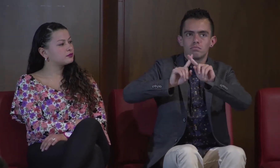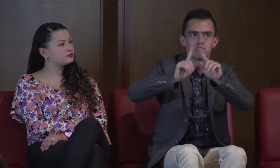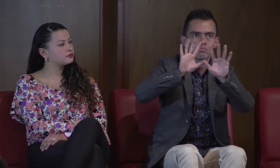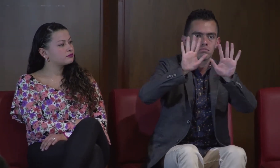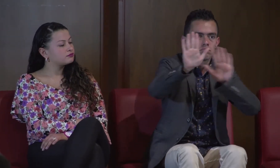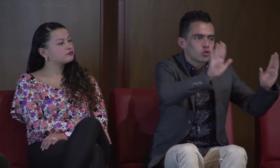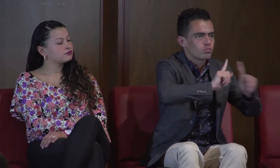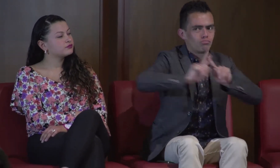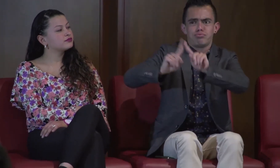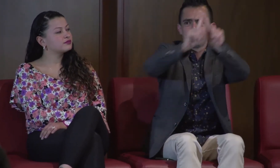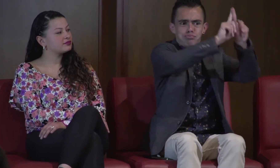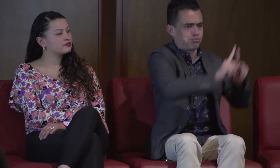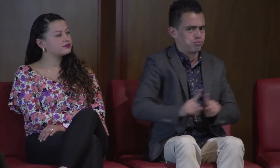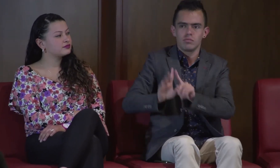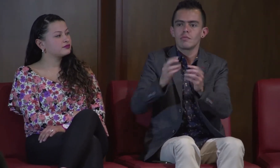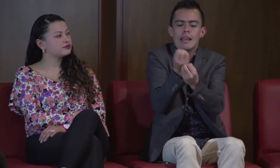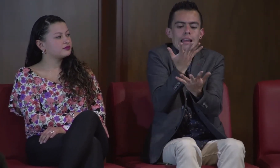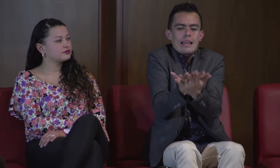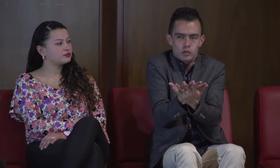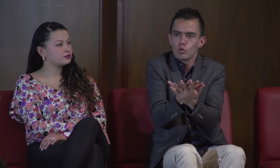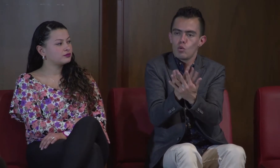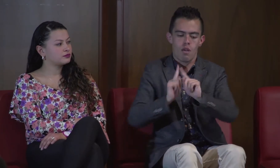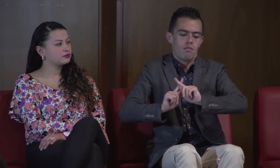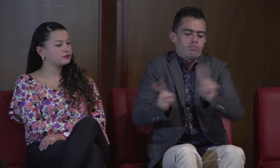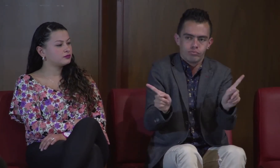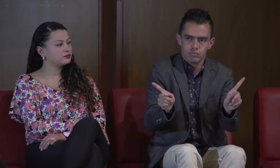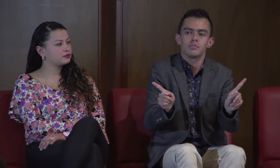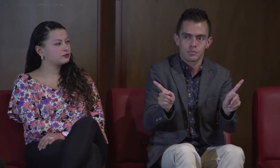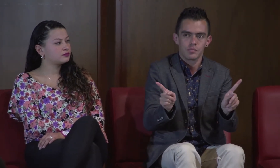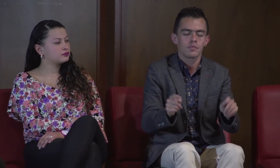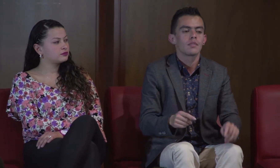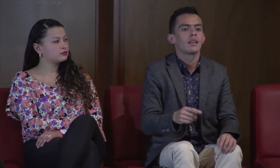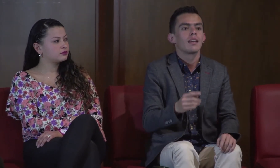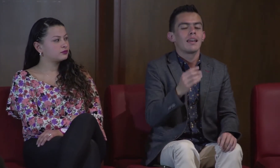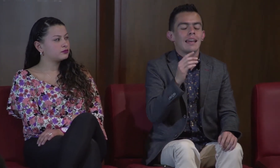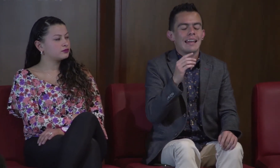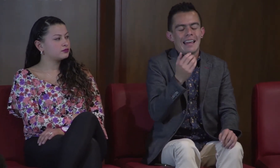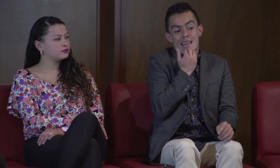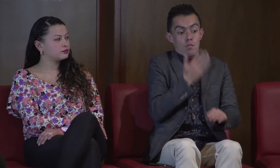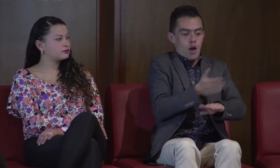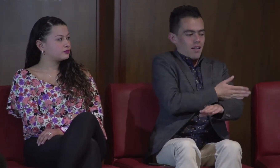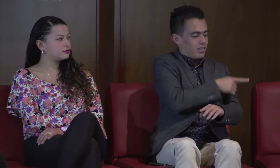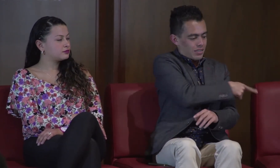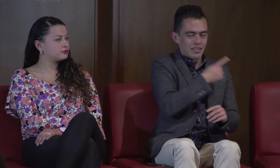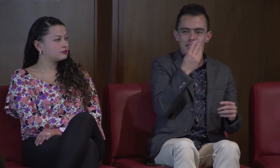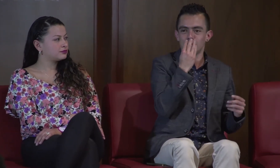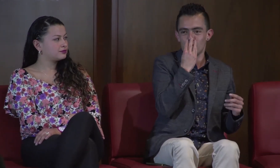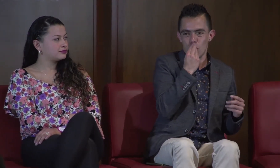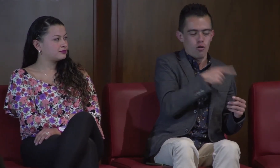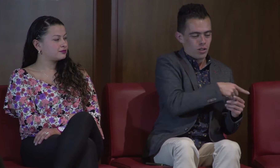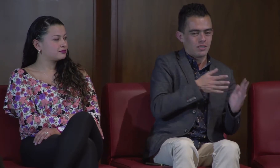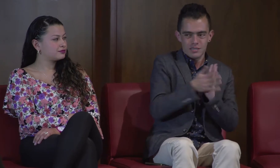esa traslación a lengua de señas. Entendemos que existen distintas estructuras para cada una de estas lenguas, pero